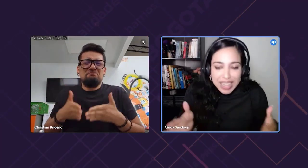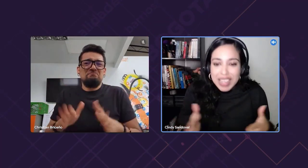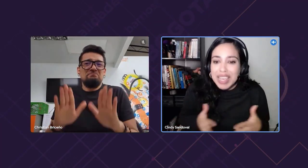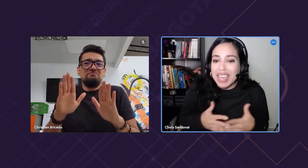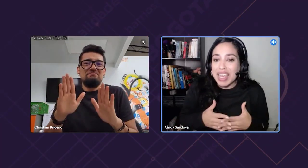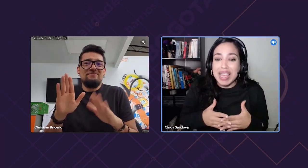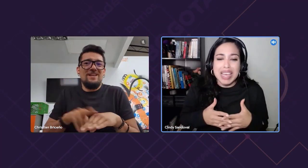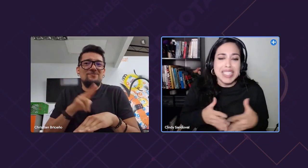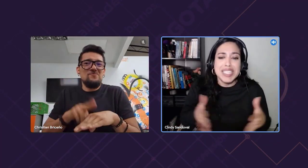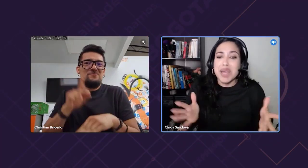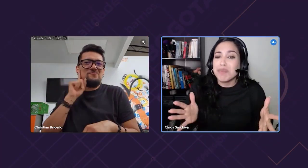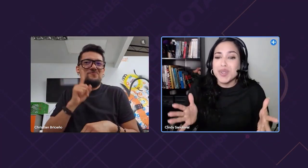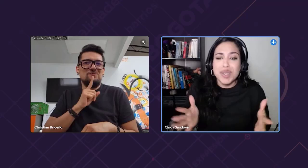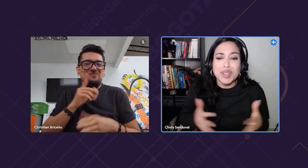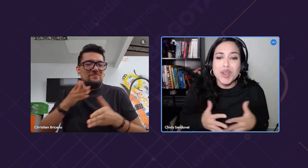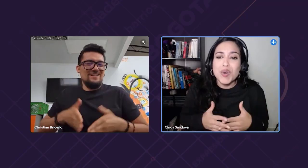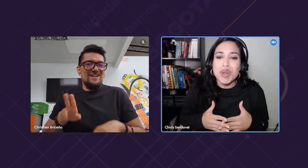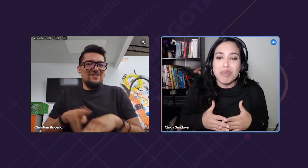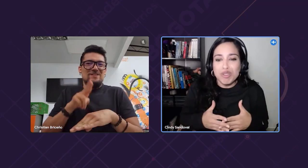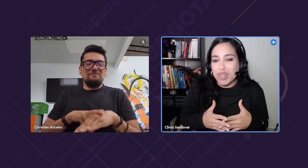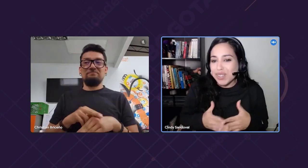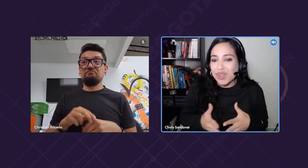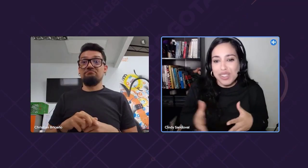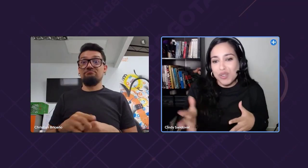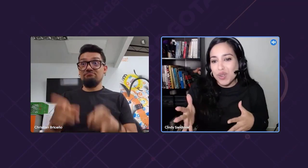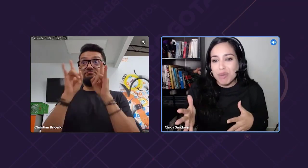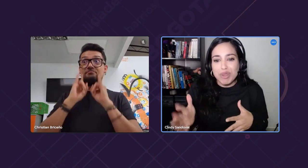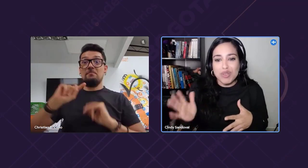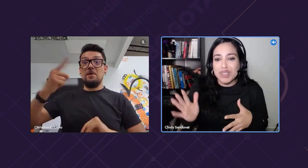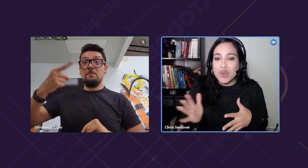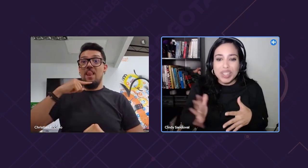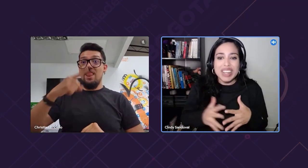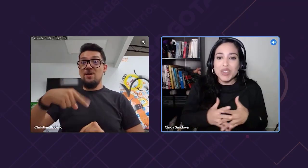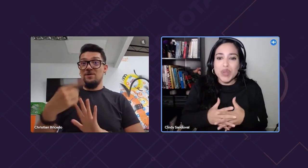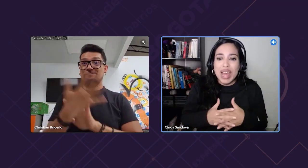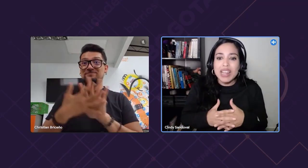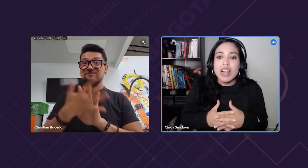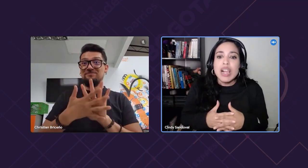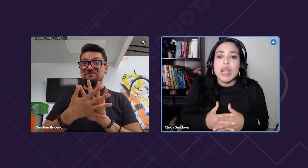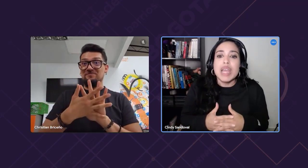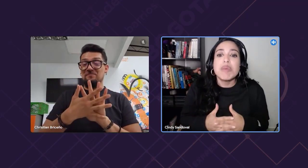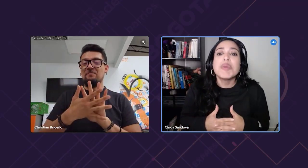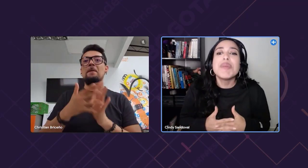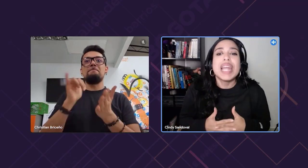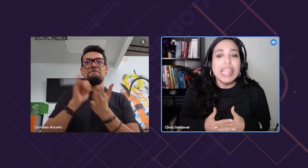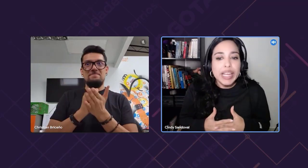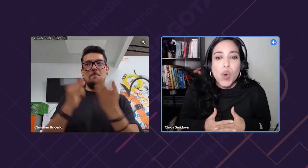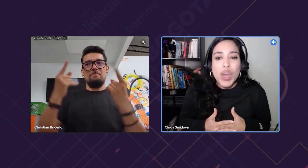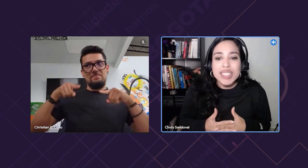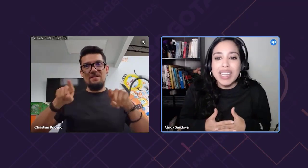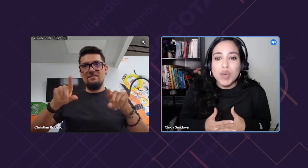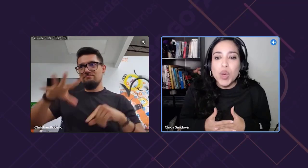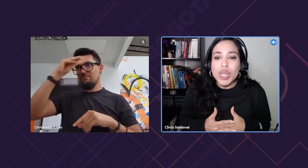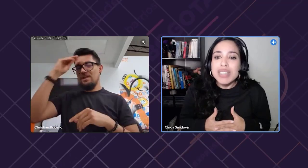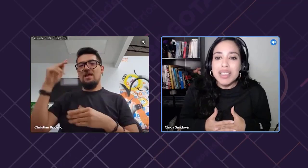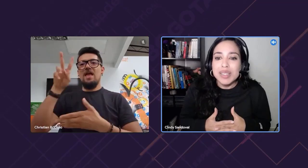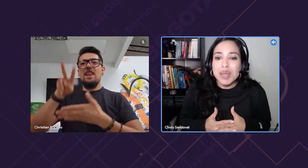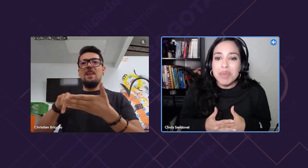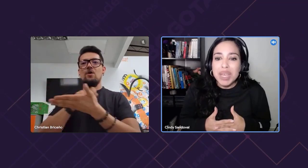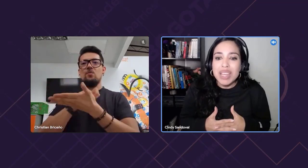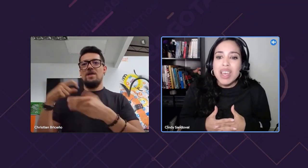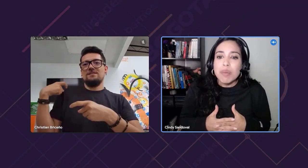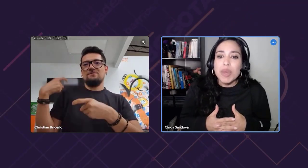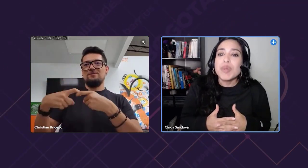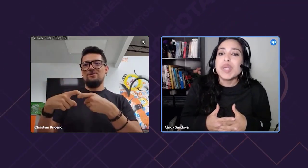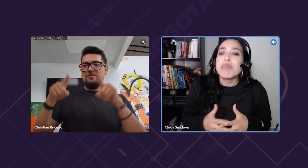yo nací 100% una persona sorda. Yo soy una persona sorda natural. Mi primera lengua es la lengua de